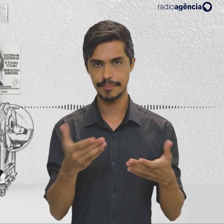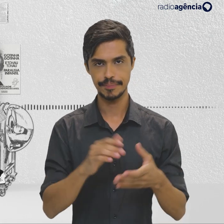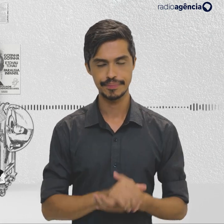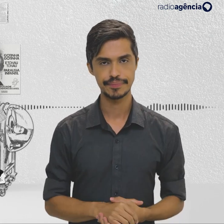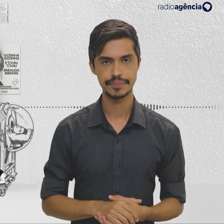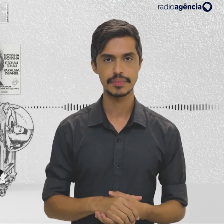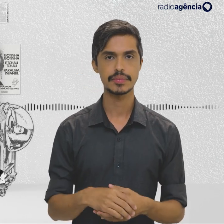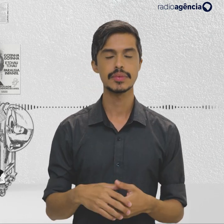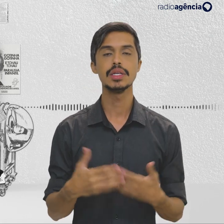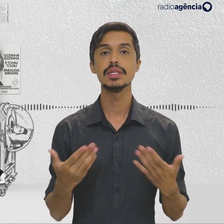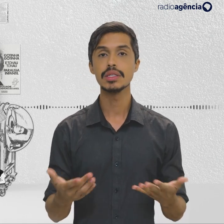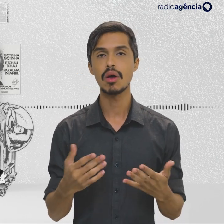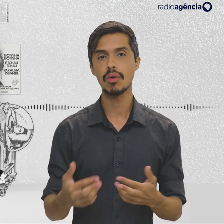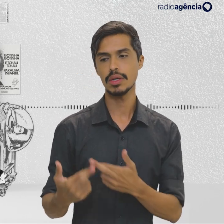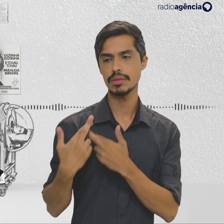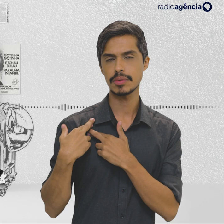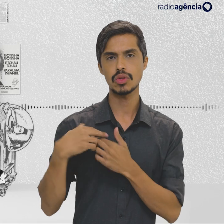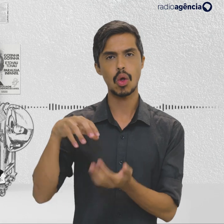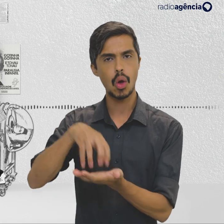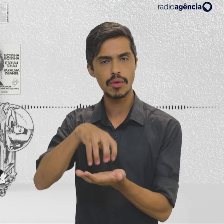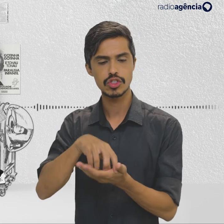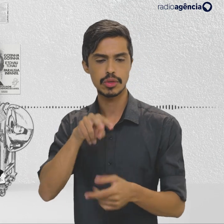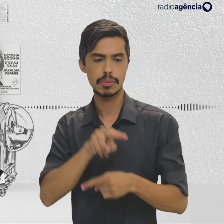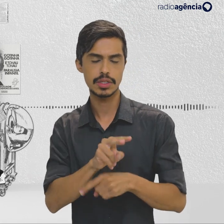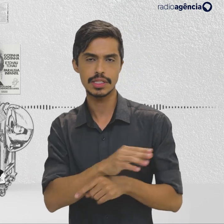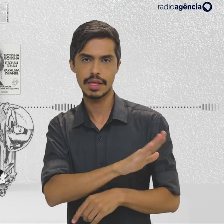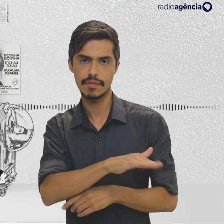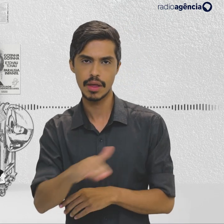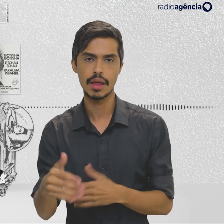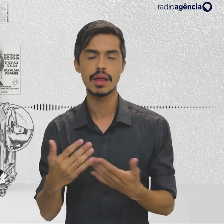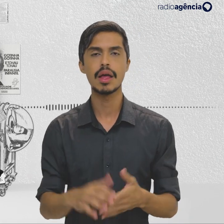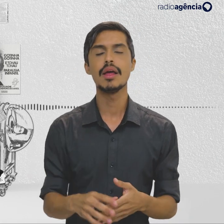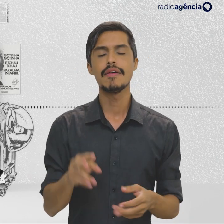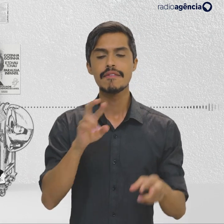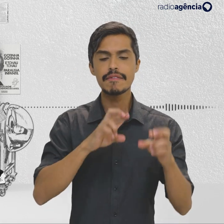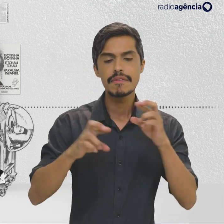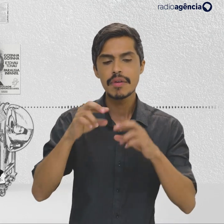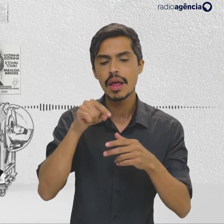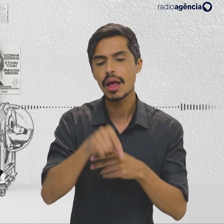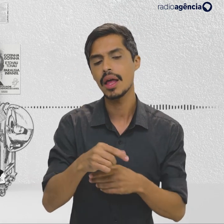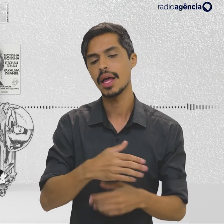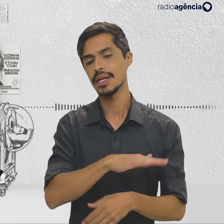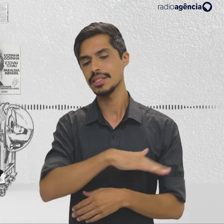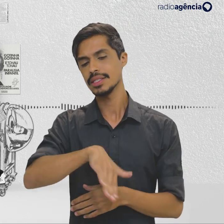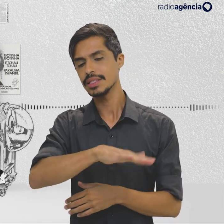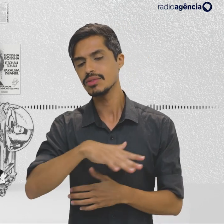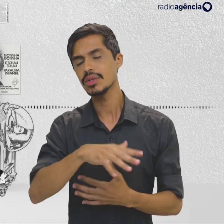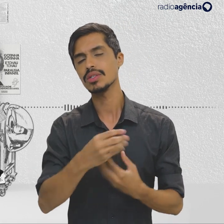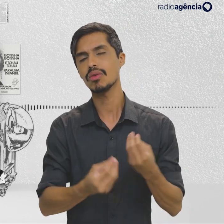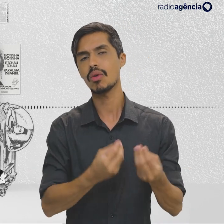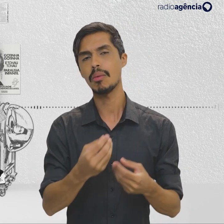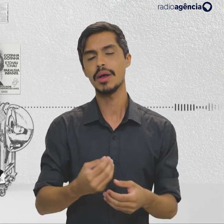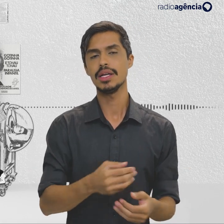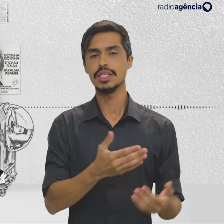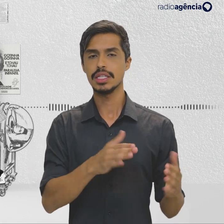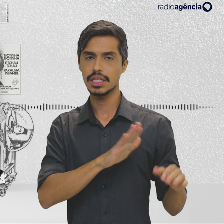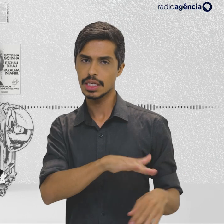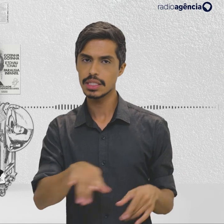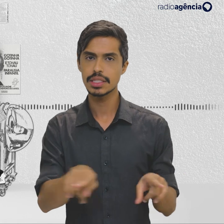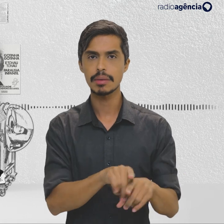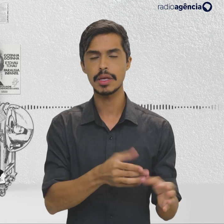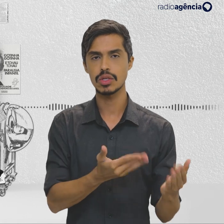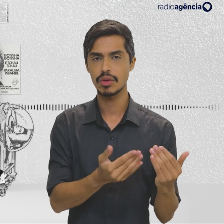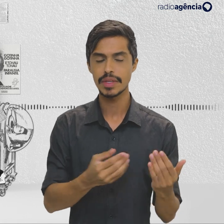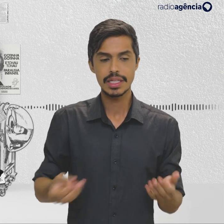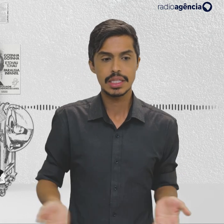vacinação é dever dos órgãos de proteção à infância verificar a situação vacinal de crianças e adolescentes e